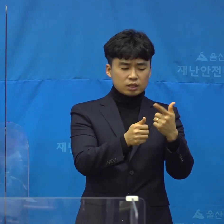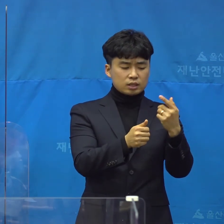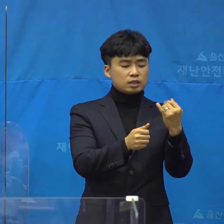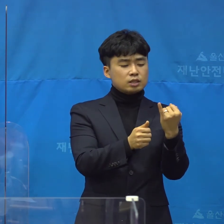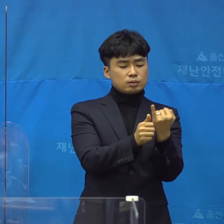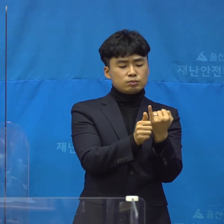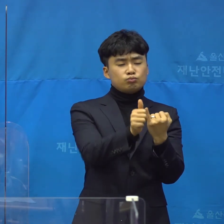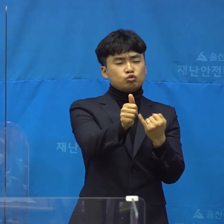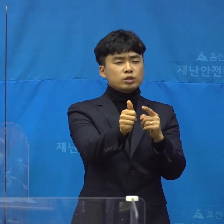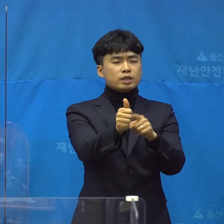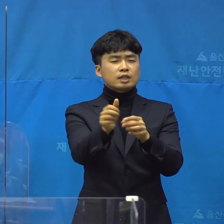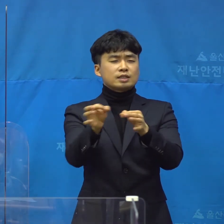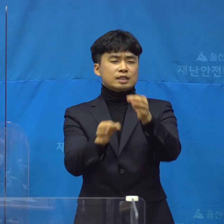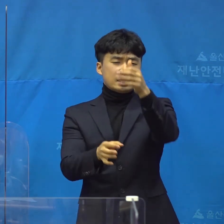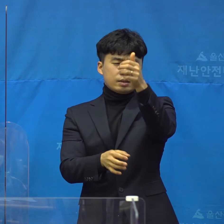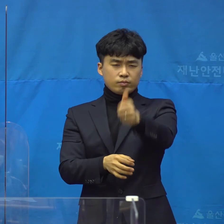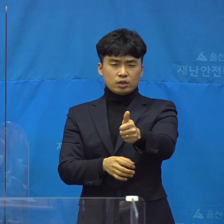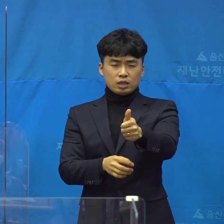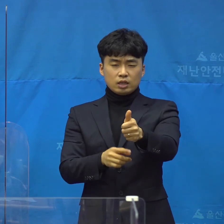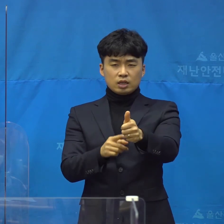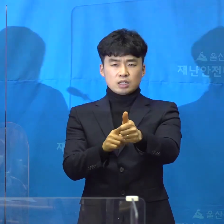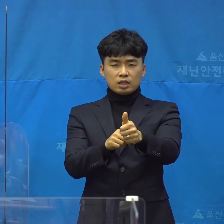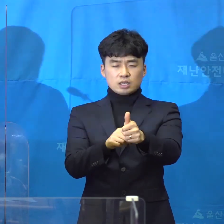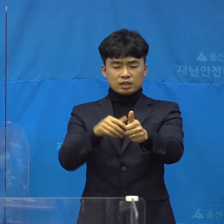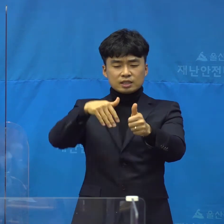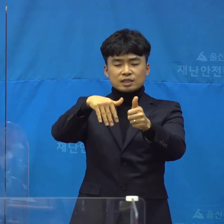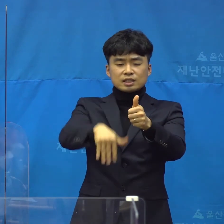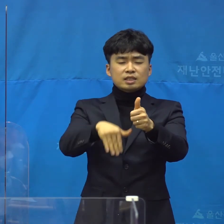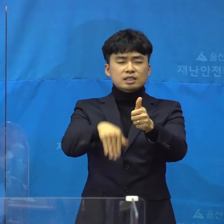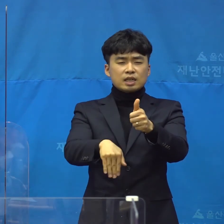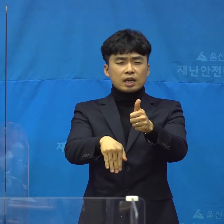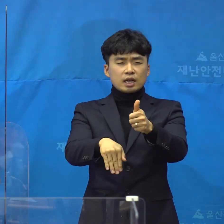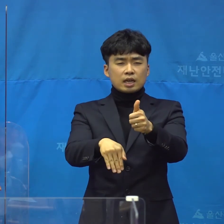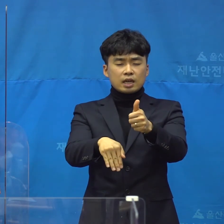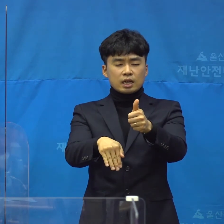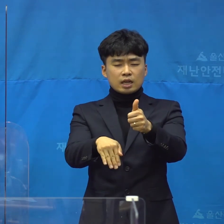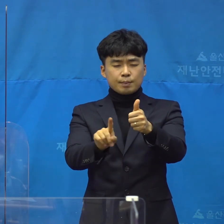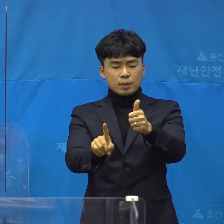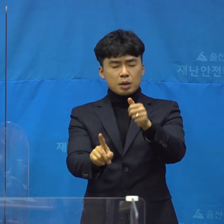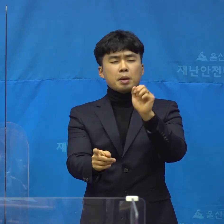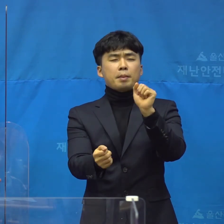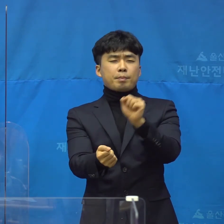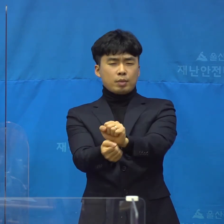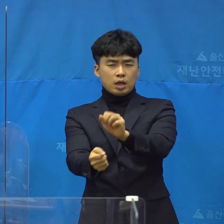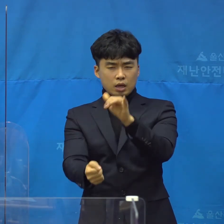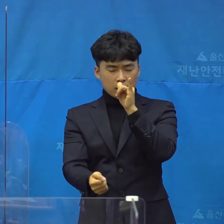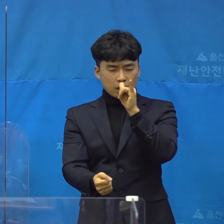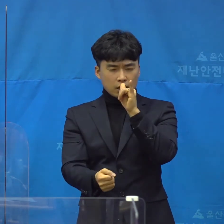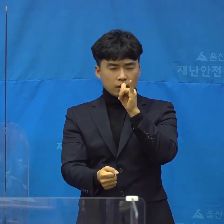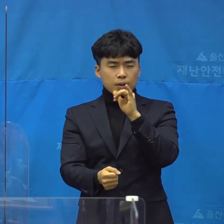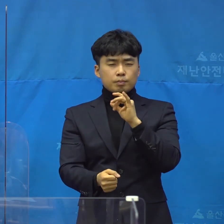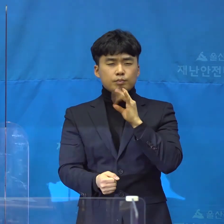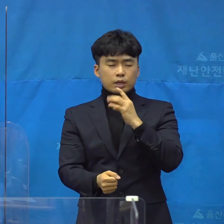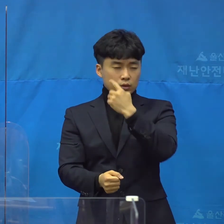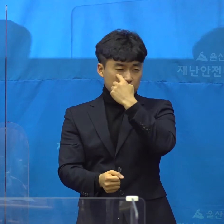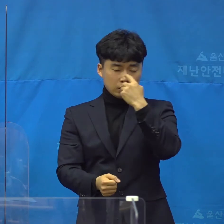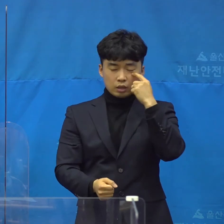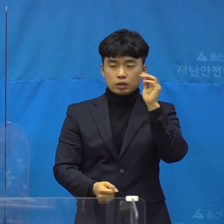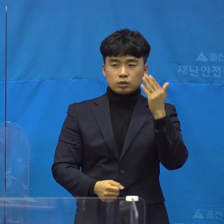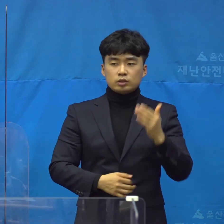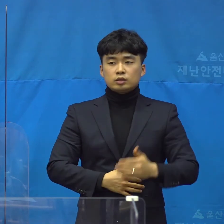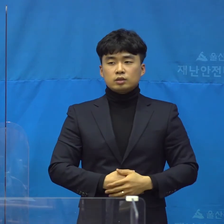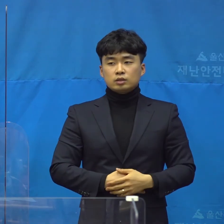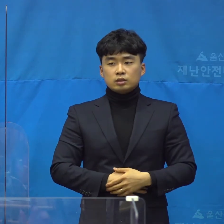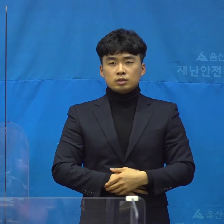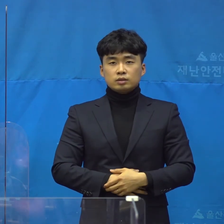있는데 그 식당의 종사자가 오늘 확진된 한 분입니다. 네, 그 정도 지금 파악이 되고 있습니다.